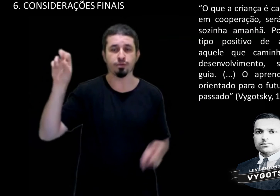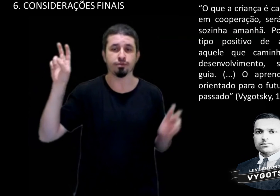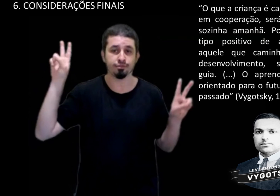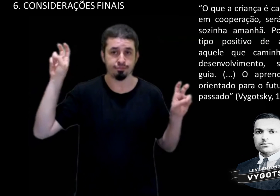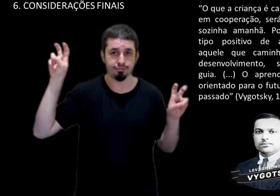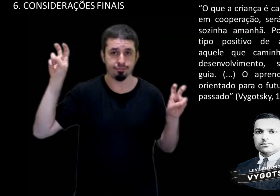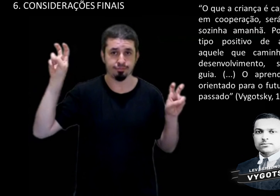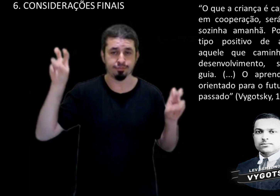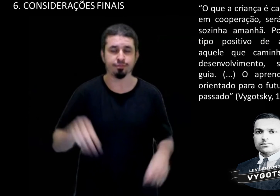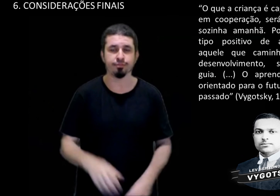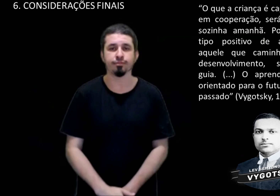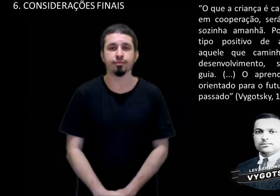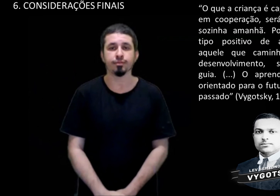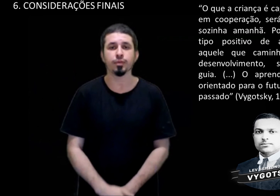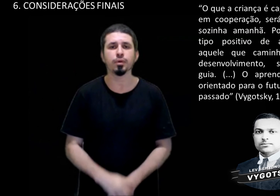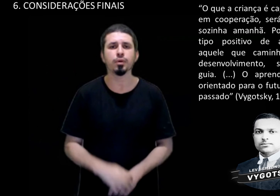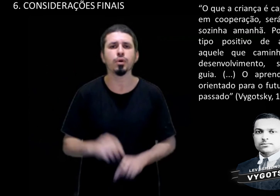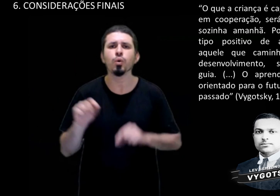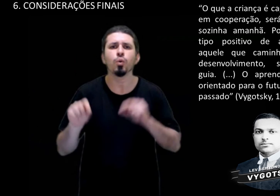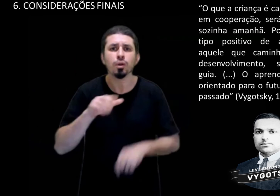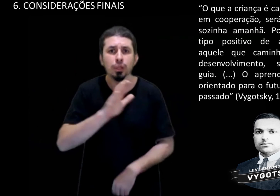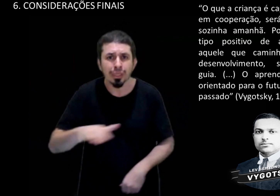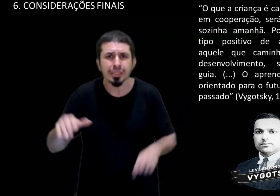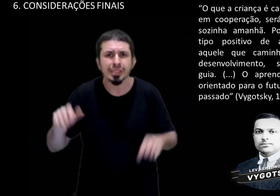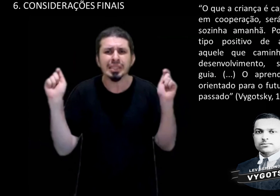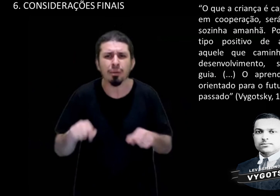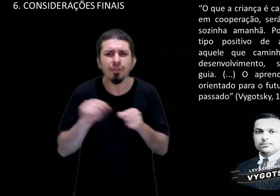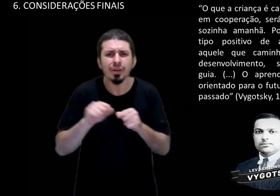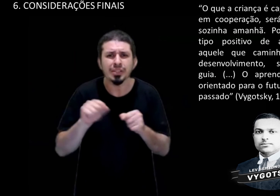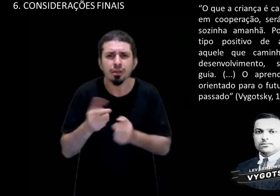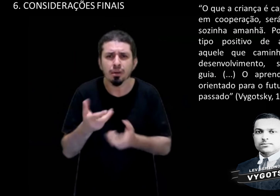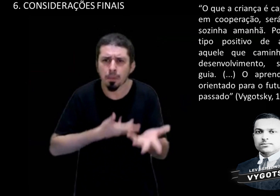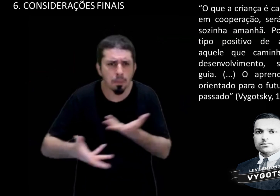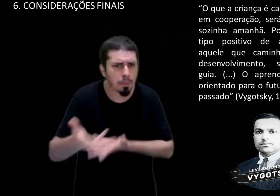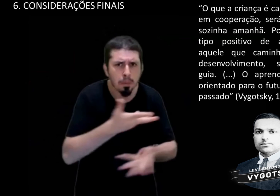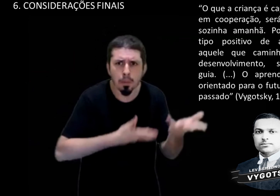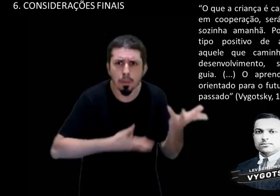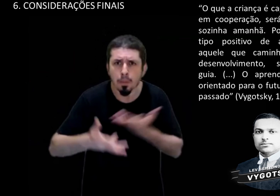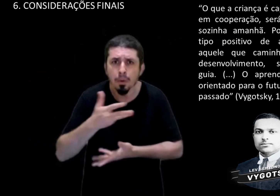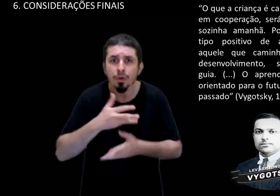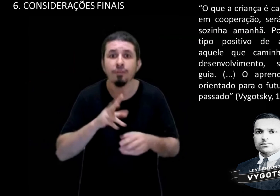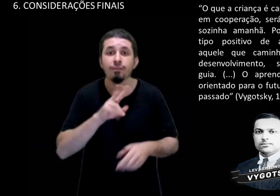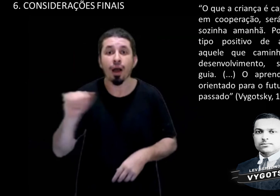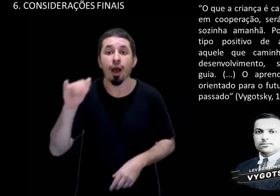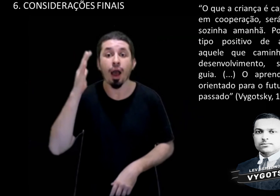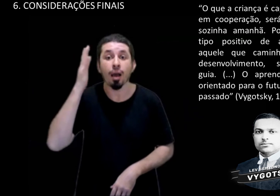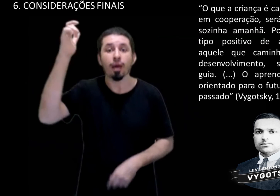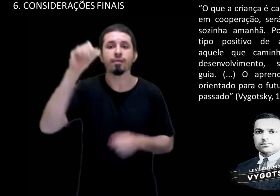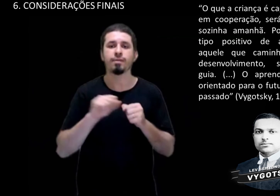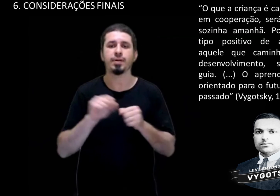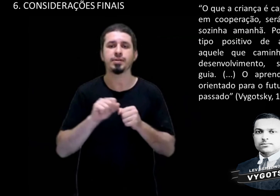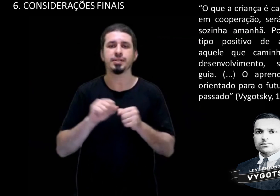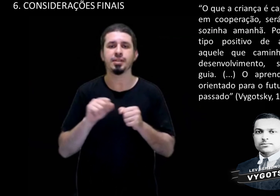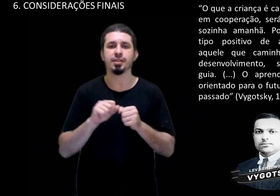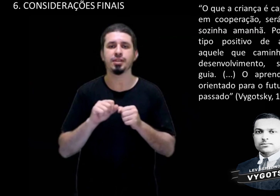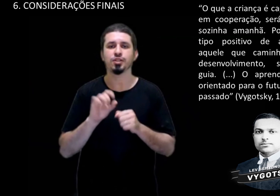1989, página 89. Abre aspas. O que a criança é capaz de fazer hoje